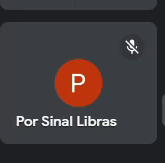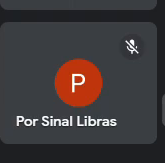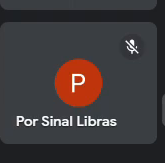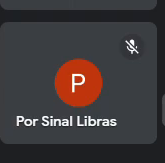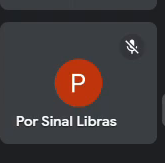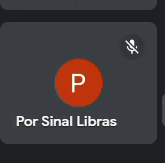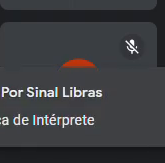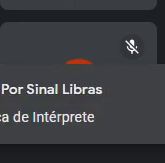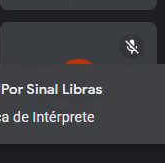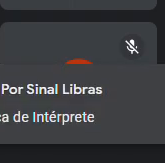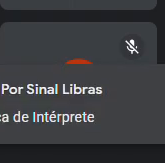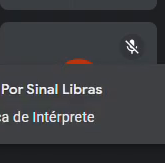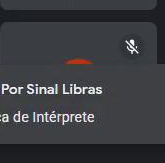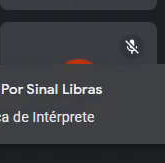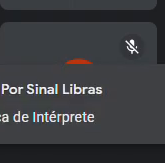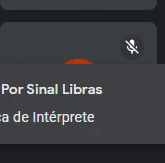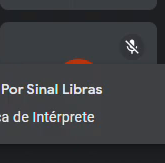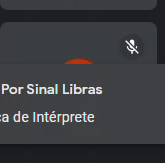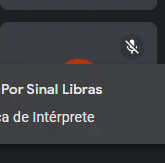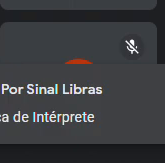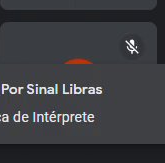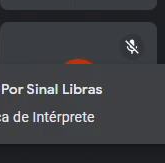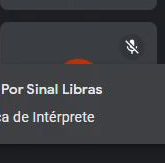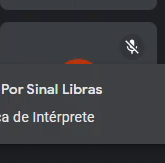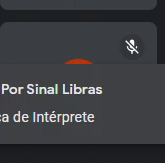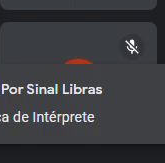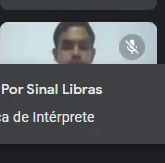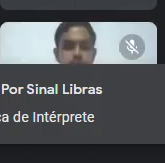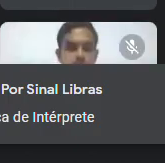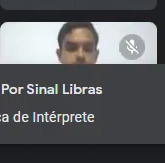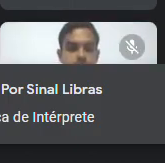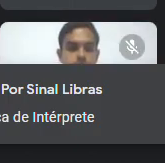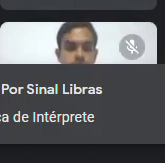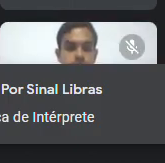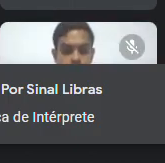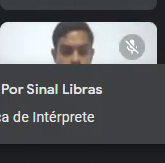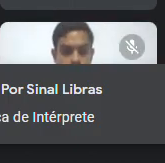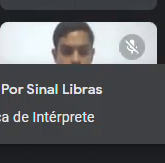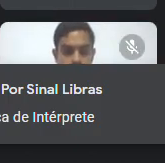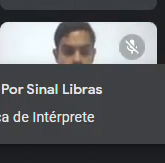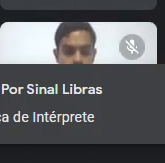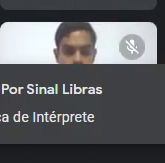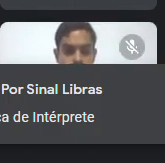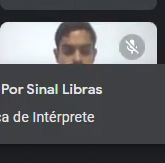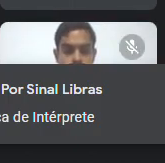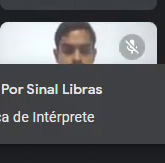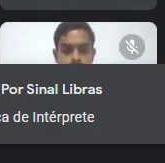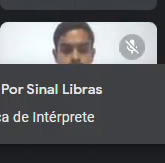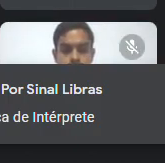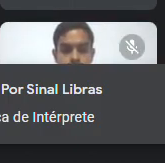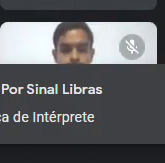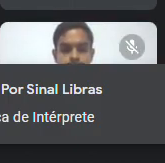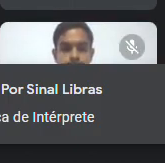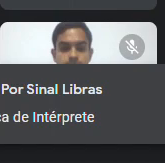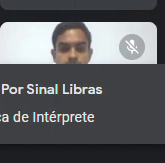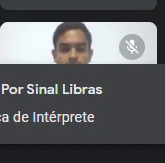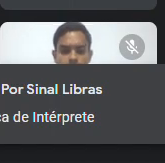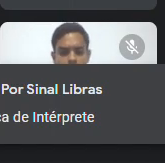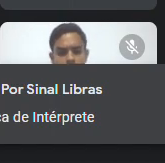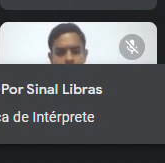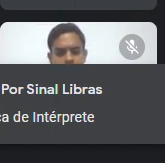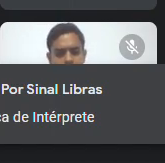dificuldade de locomoção, significa que está vivo. Mas eu agora, aos 46 anos de idade, me locomovo de uma forma. Quando eu